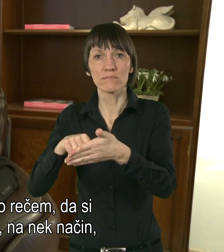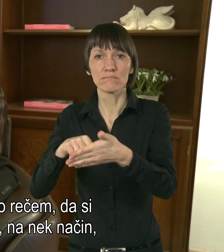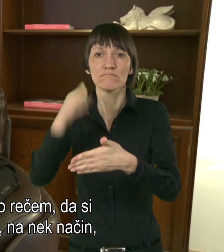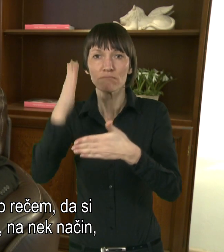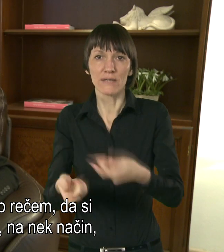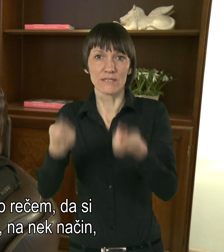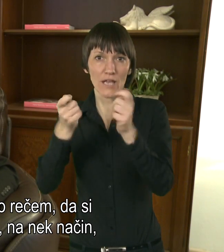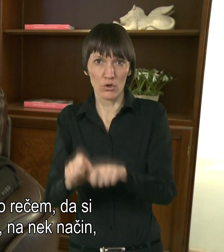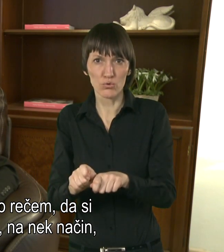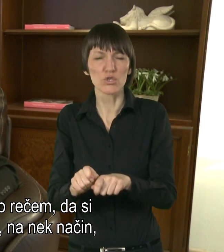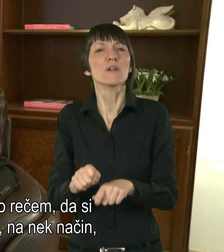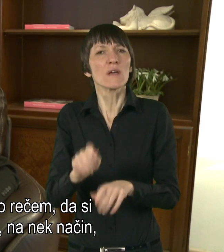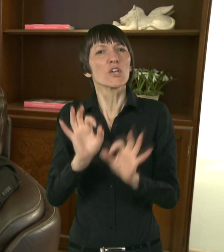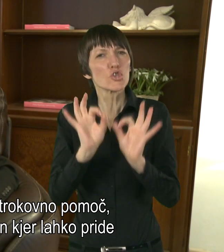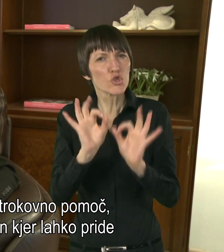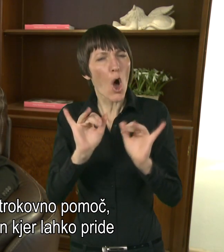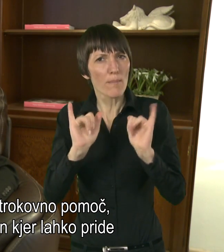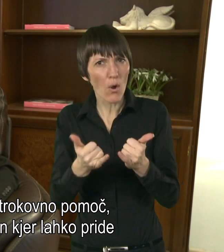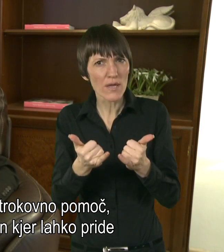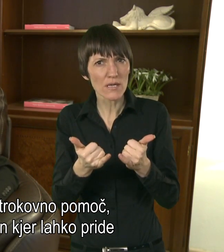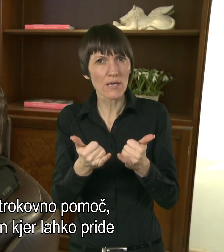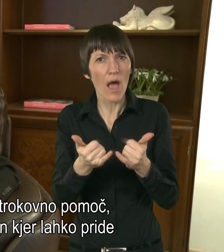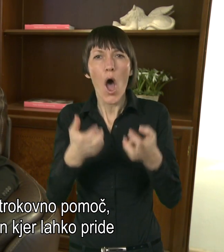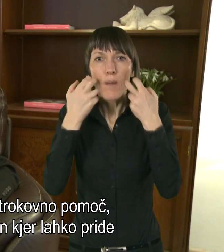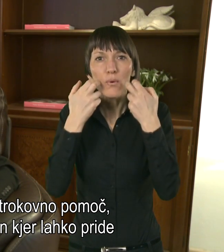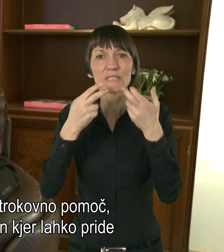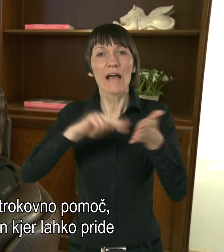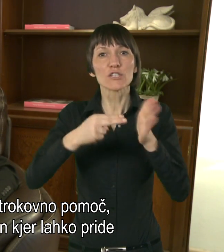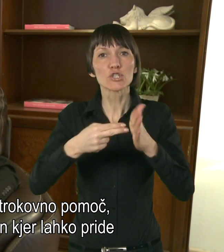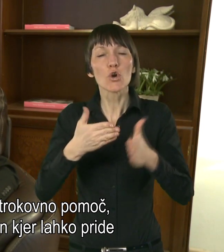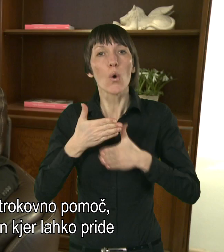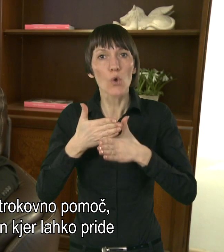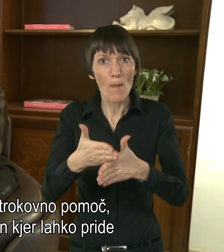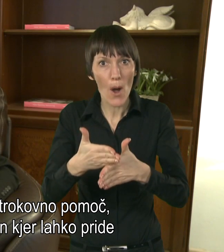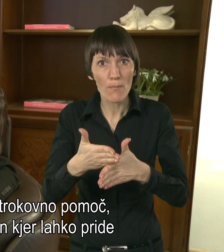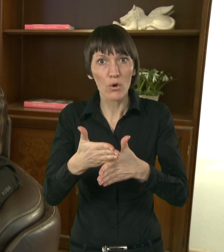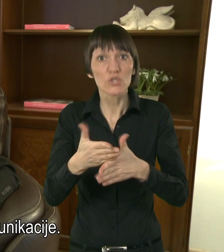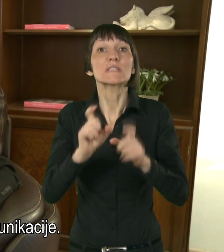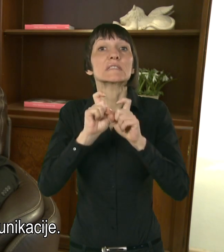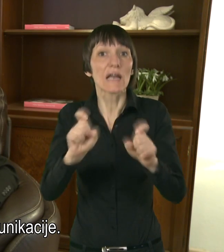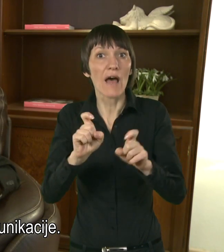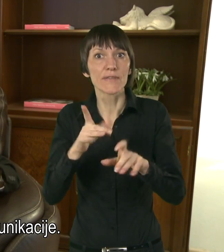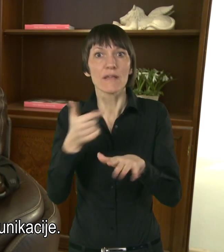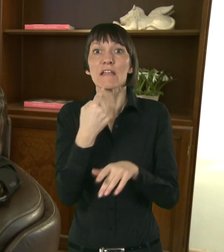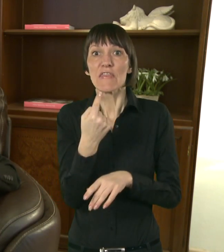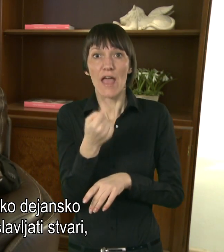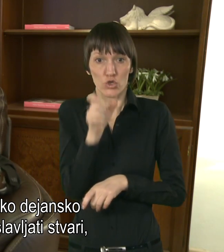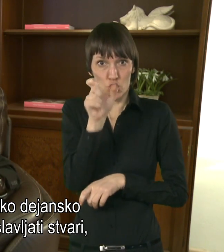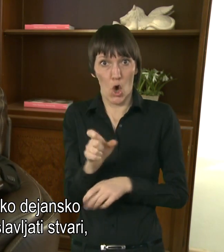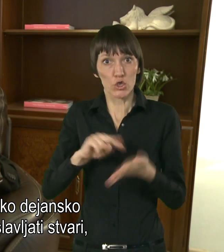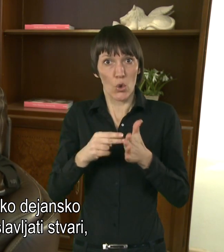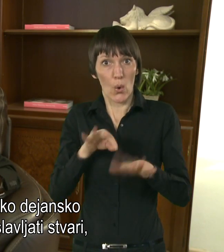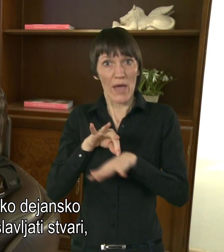velikokrat rečem, da zelo dobro na nek način si je poiskati neko strokovno pomoč, kjer ste vodeni in kjer lahko pride do komunikacije in kjer